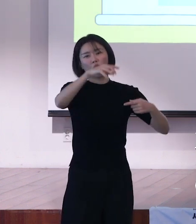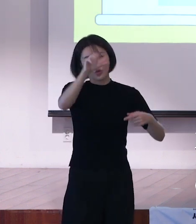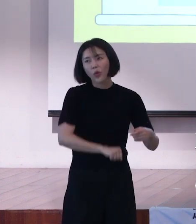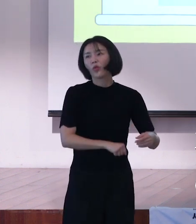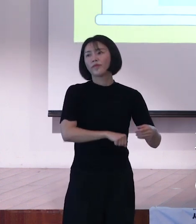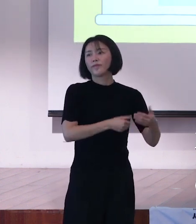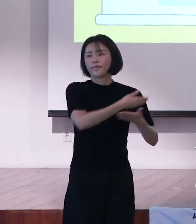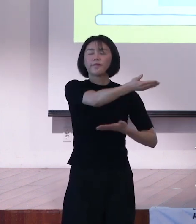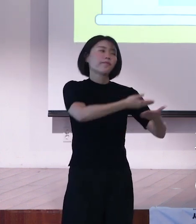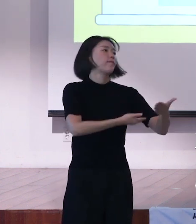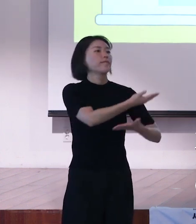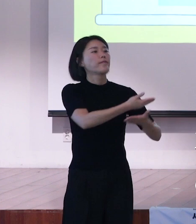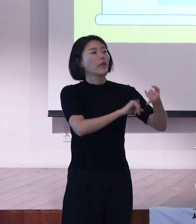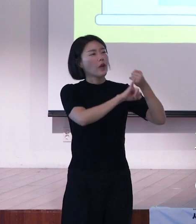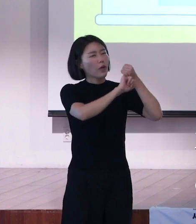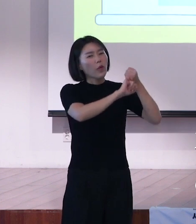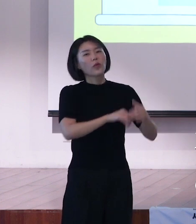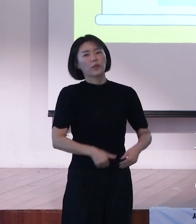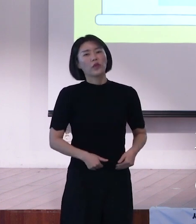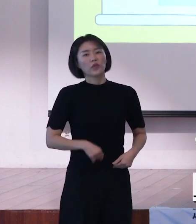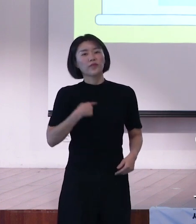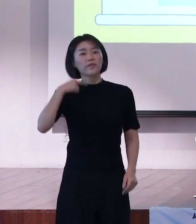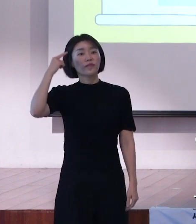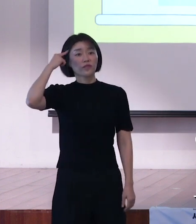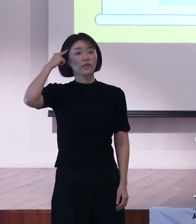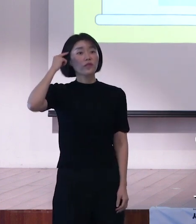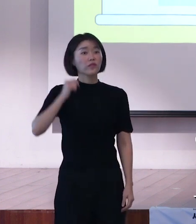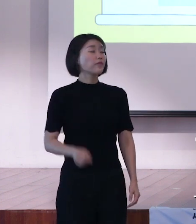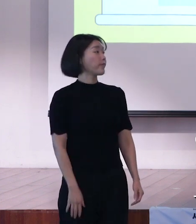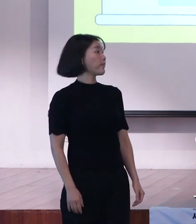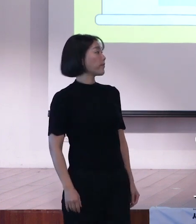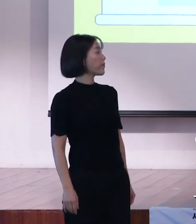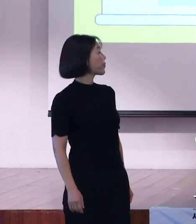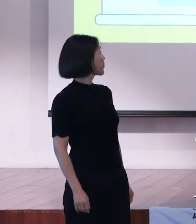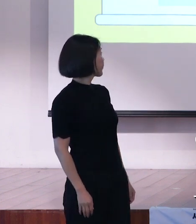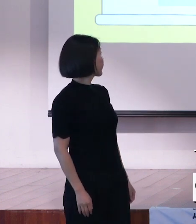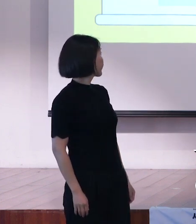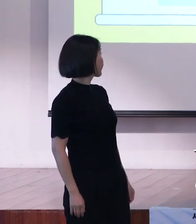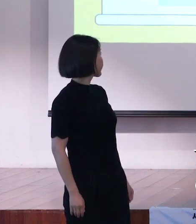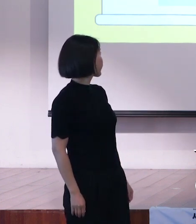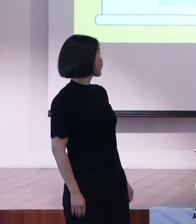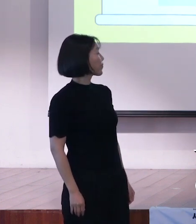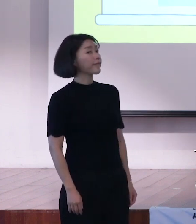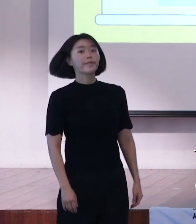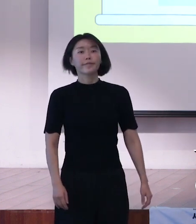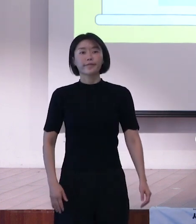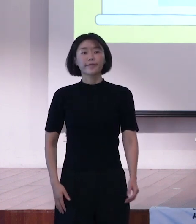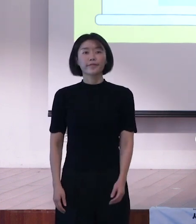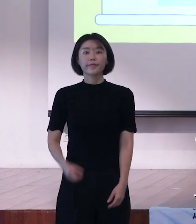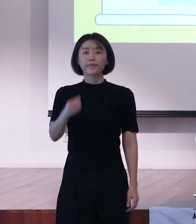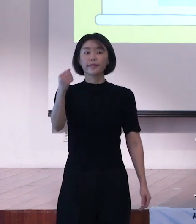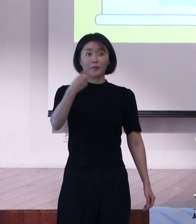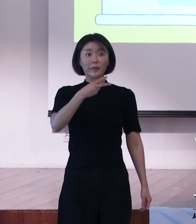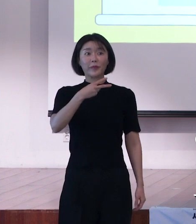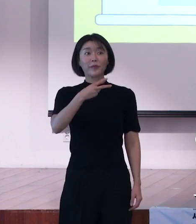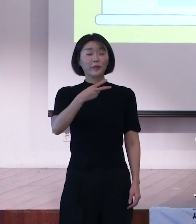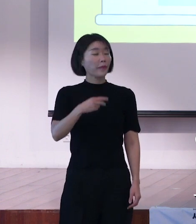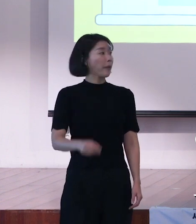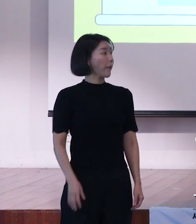수어로 이렇게 상호작용이 된다면 더 도움이 될 거라고 생각을 합니다. 그리고